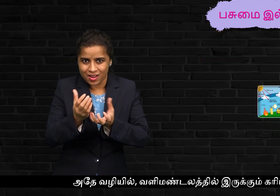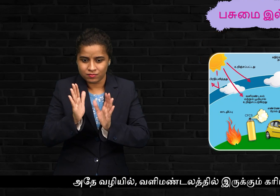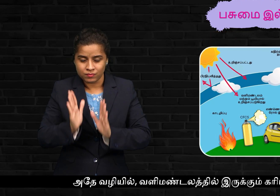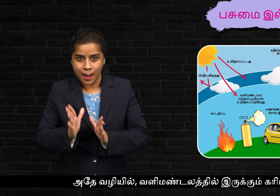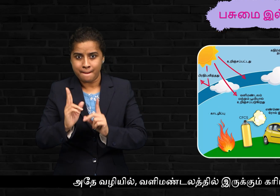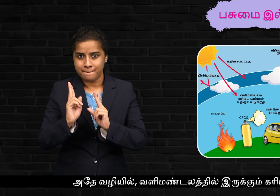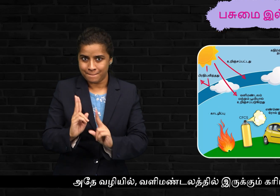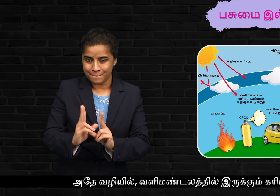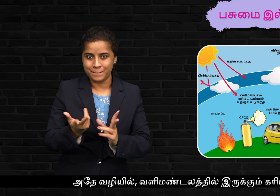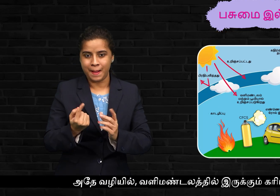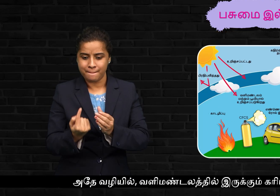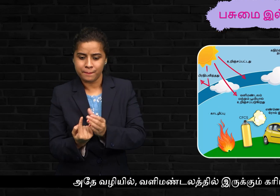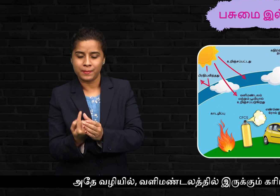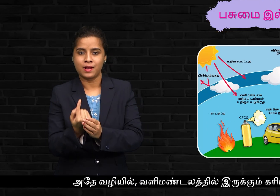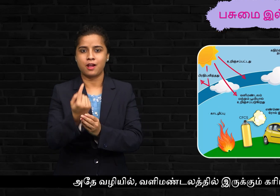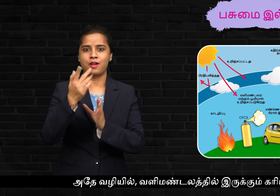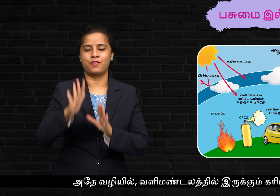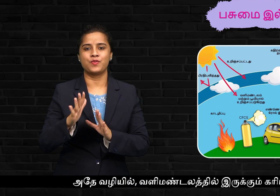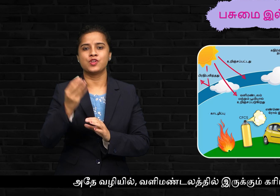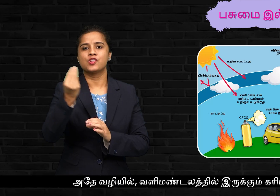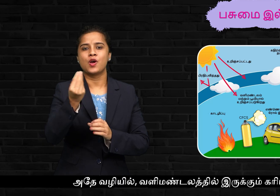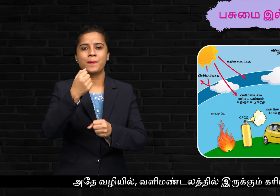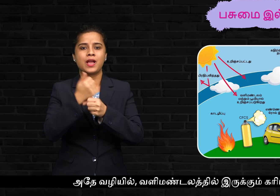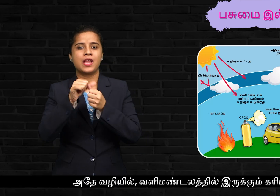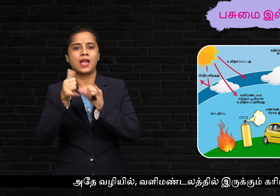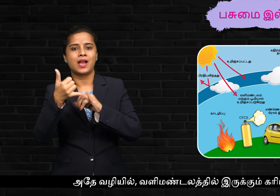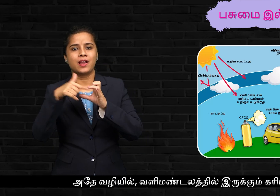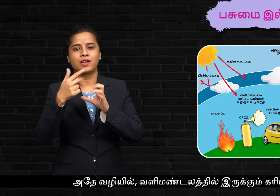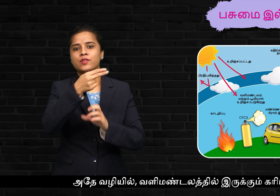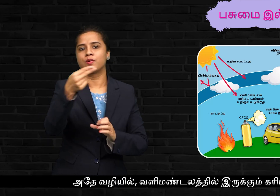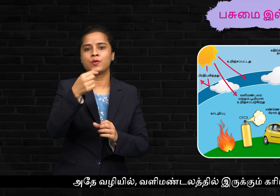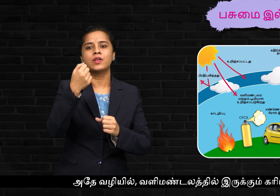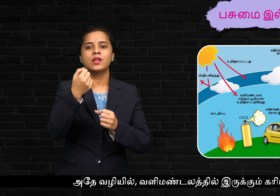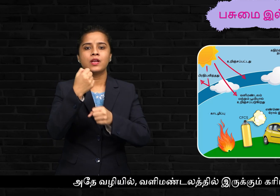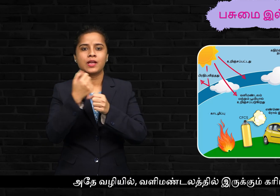அதே வழியில் வளிமண்டலத்தில் இருக்கும் கரிமல வாயு,